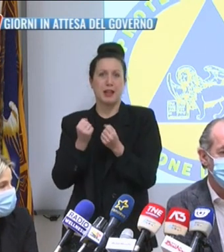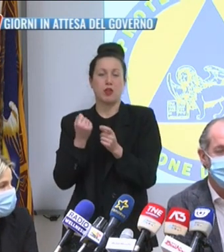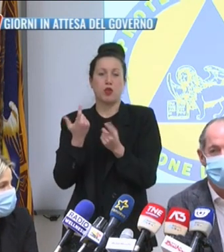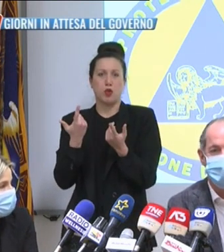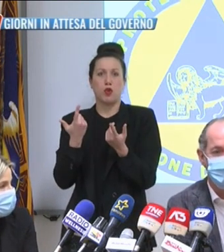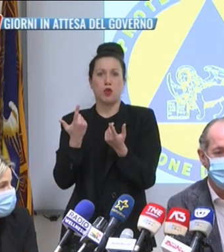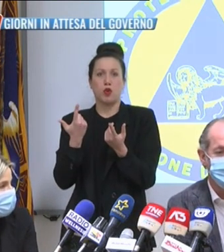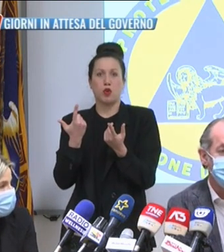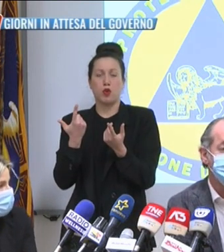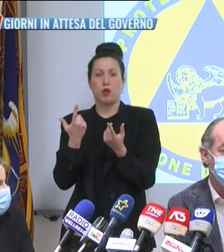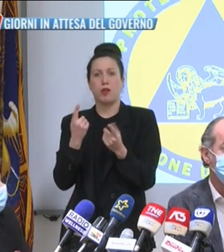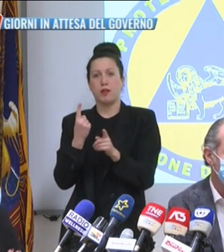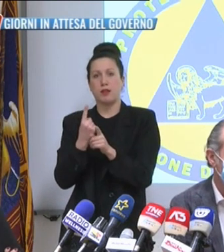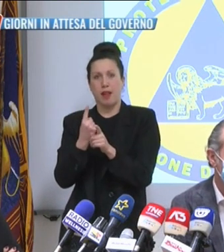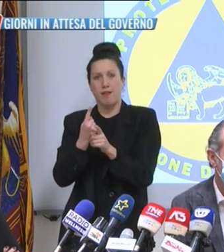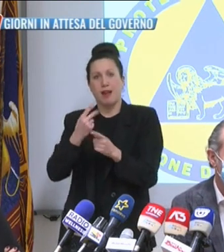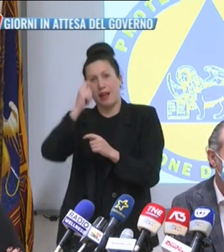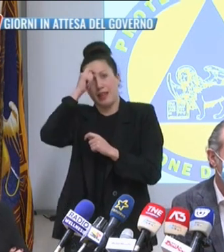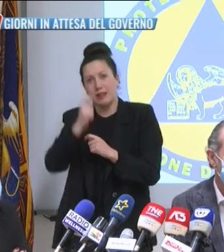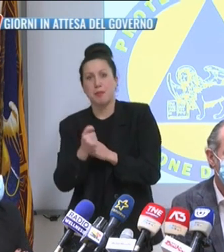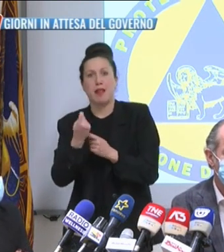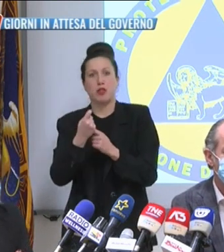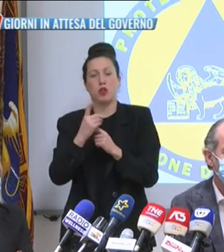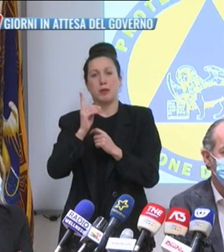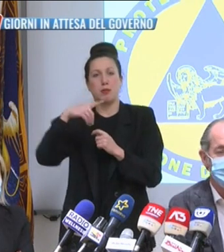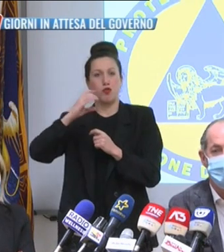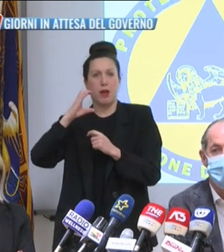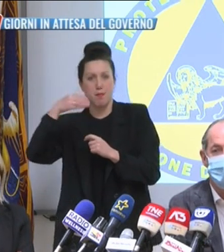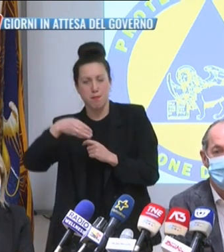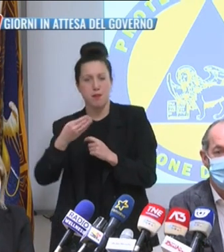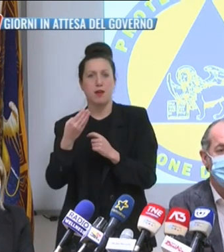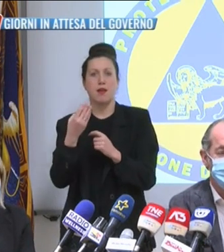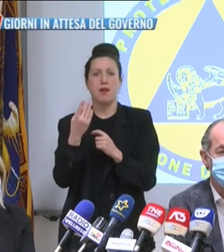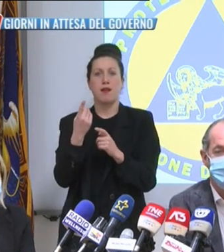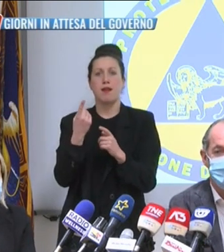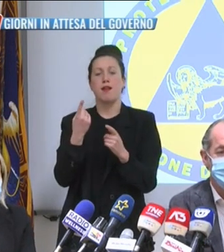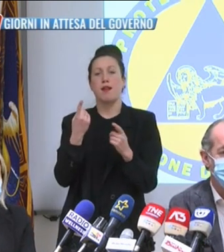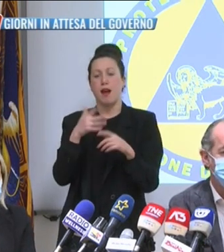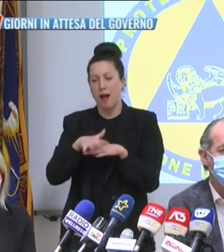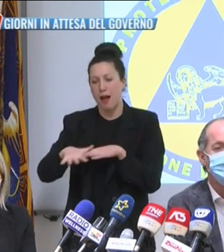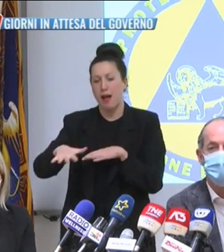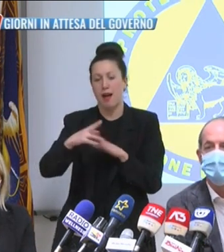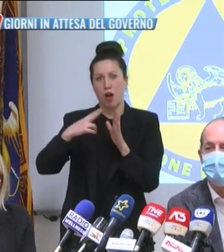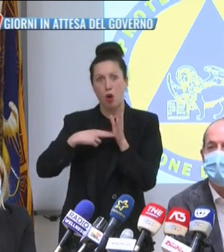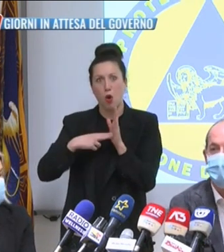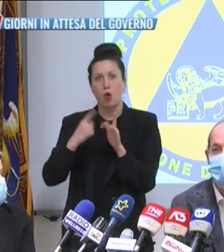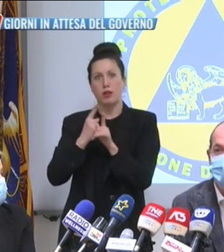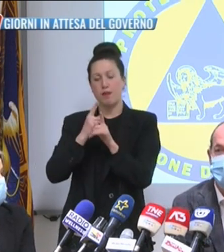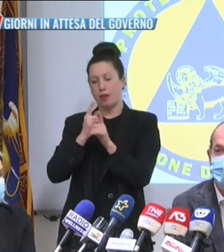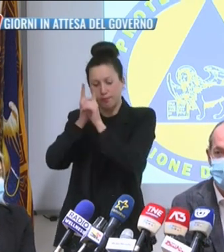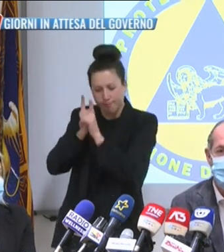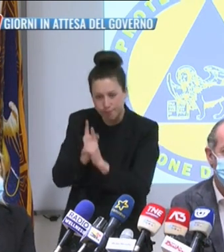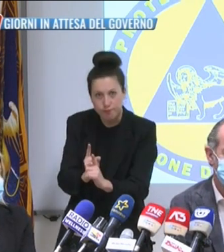sanità pubblica che deve essere fatta rispettosa dei DPCM e dell'area e la correlazione dell'area. Cioè, avete visto Milano,